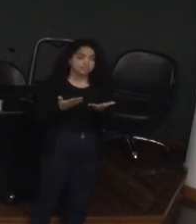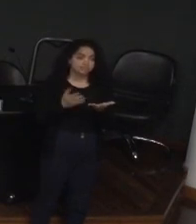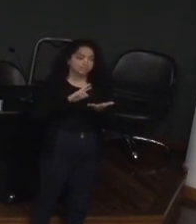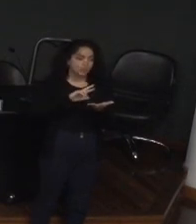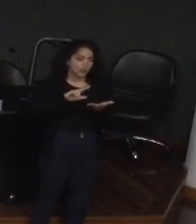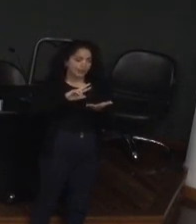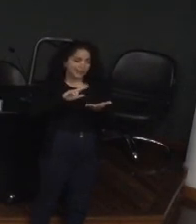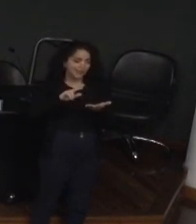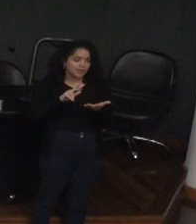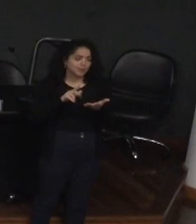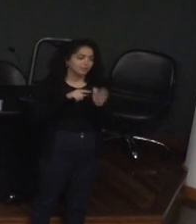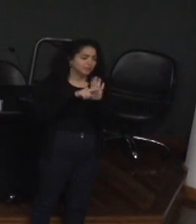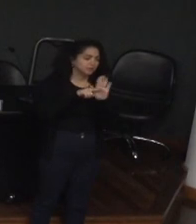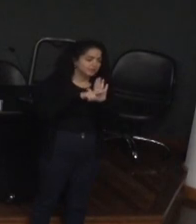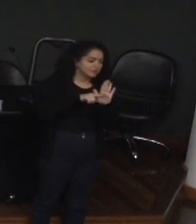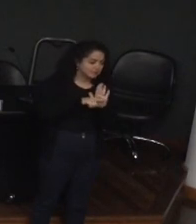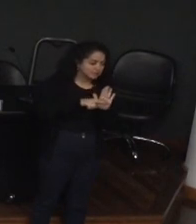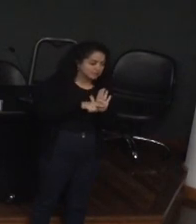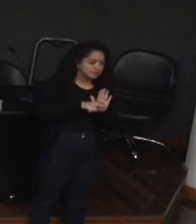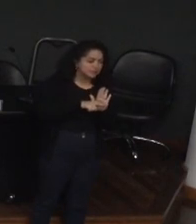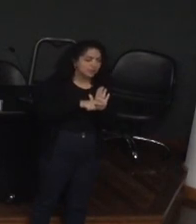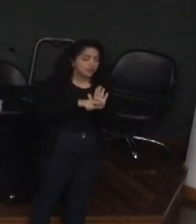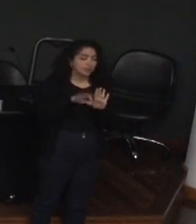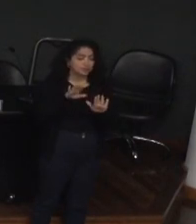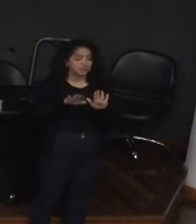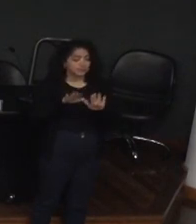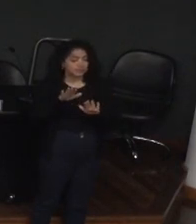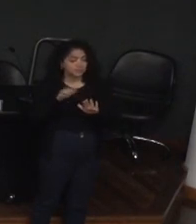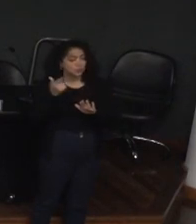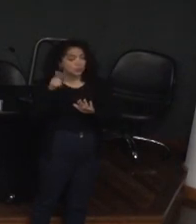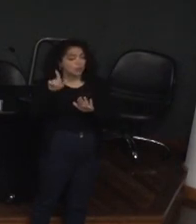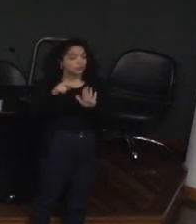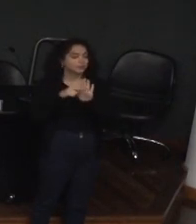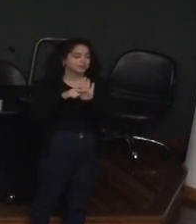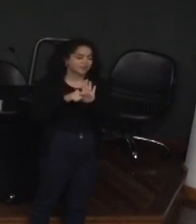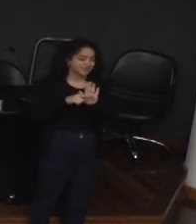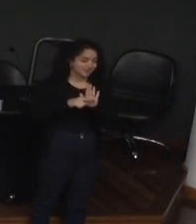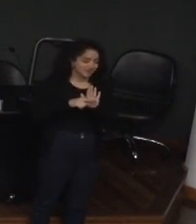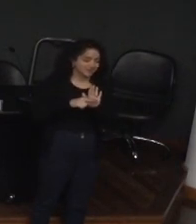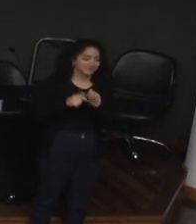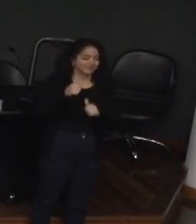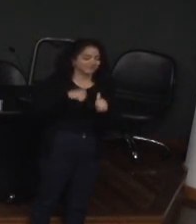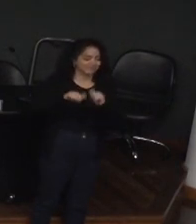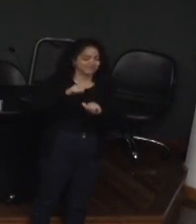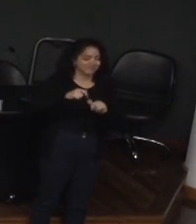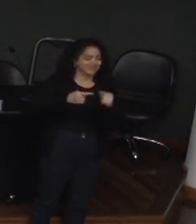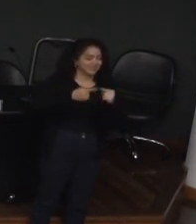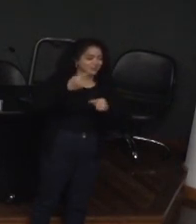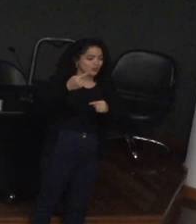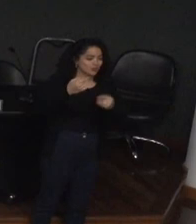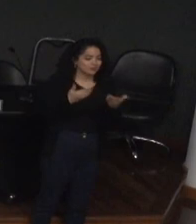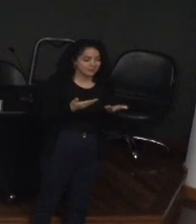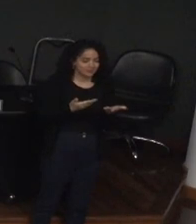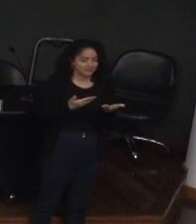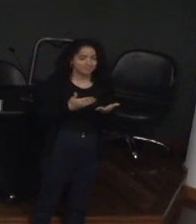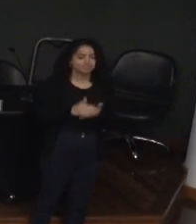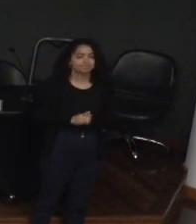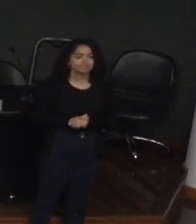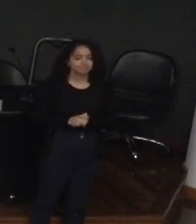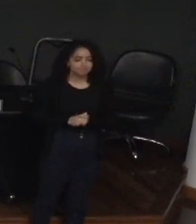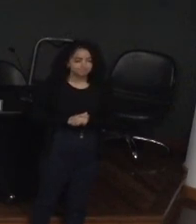para fins de pesquisa. Né? Na verdade, é uma outra pesquisa, avaliar que não cabe, coleta, que não cabe como cadastro